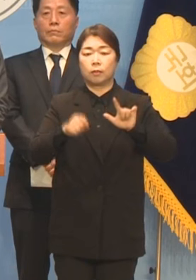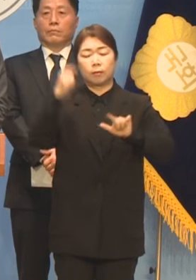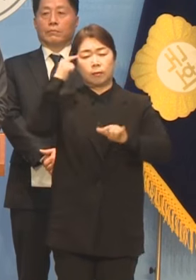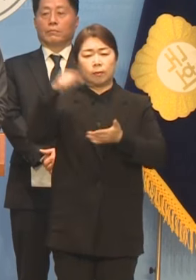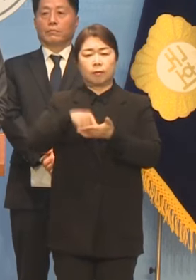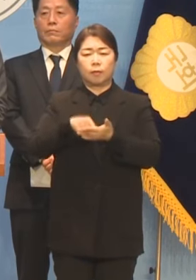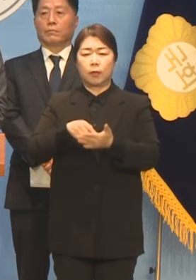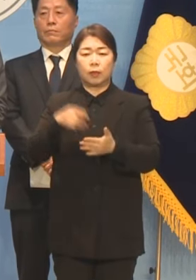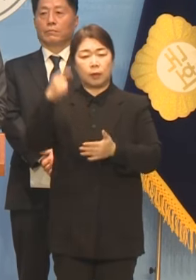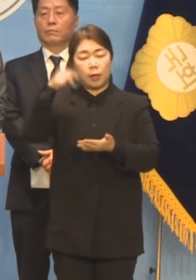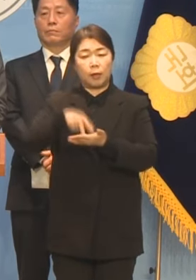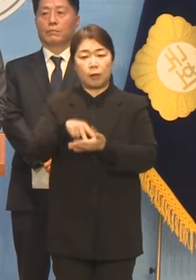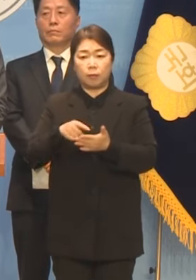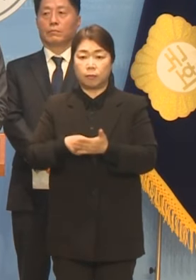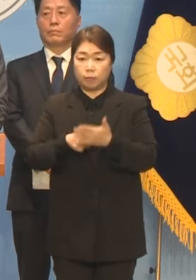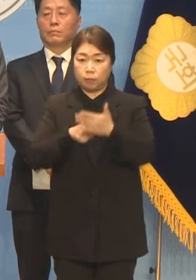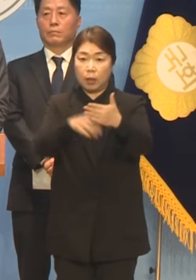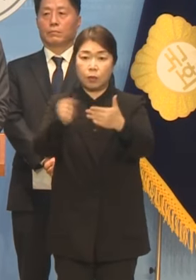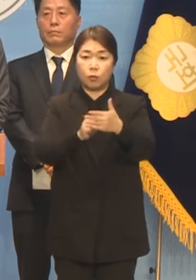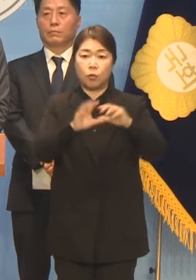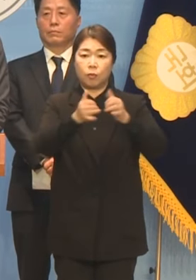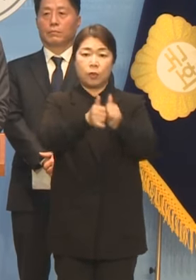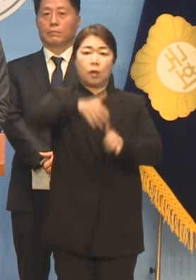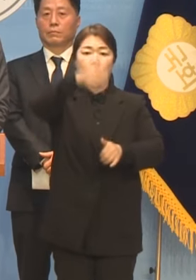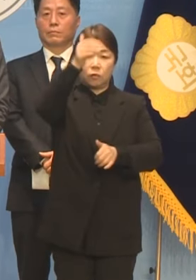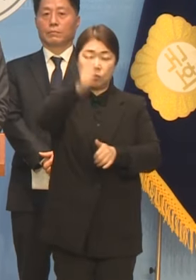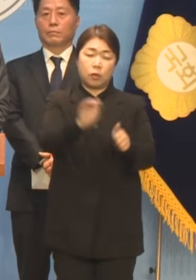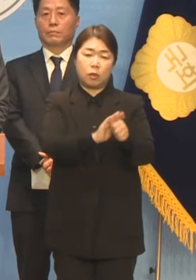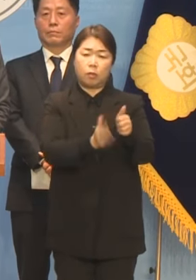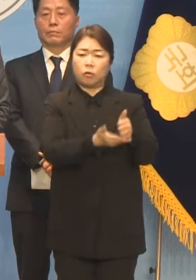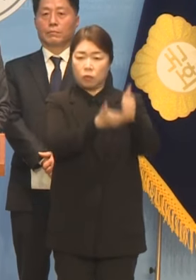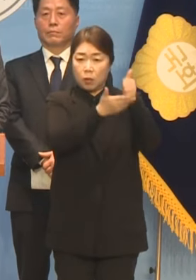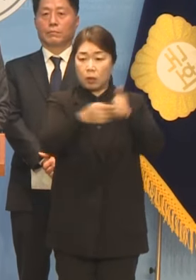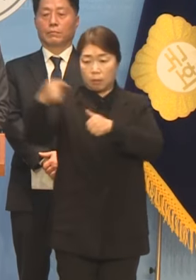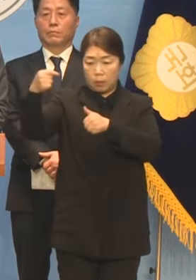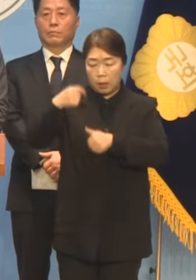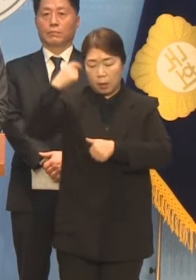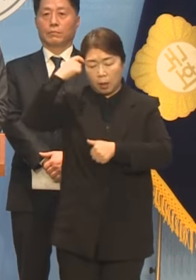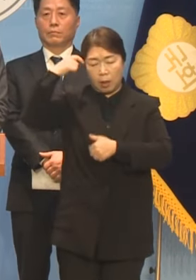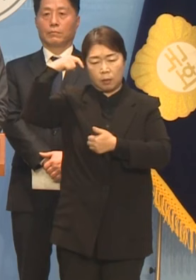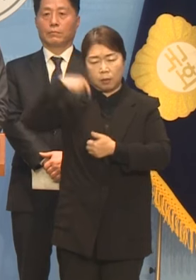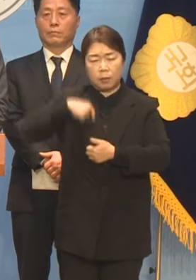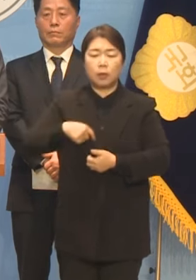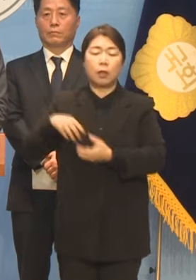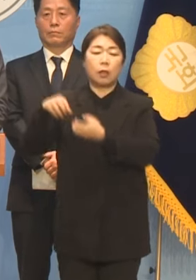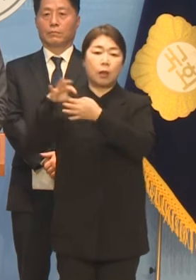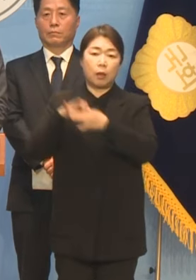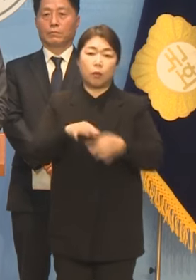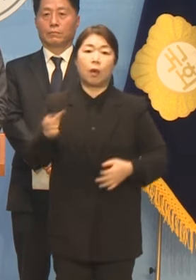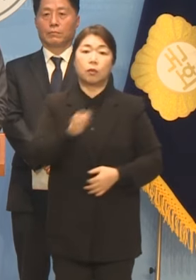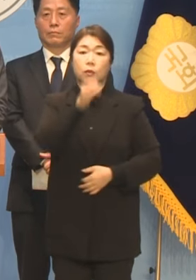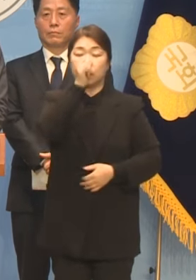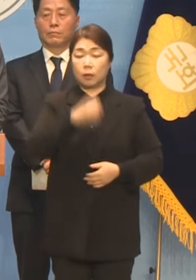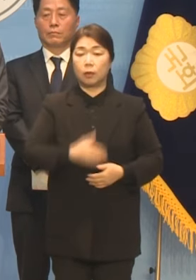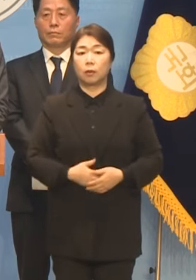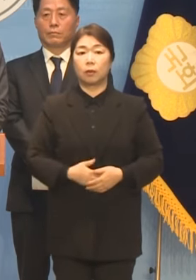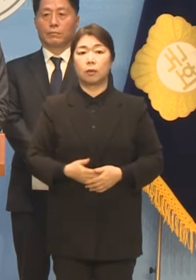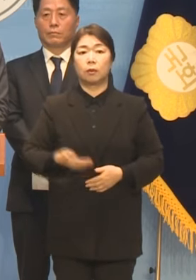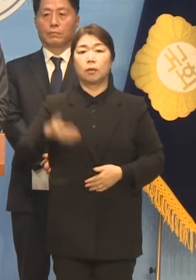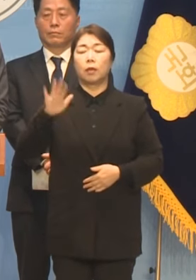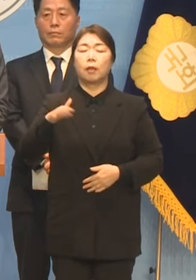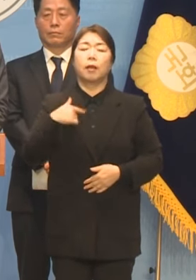국민을 주인으로 섬기라는 말씀이 아직도 제게 큰 울림으로 남아 있습니다 저는 이제 어